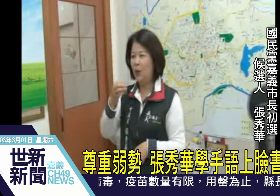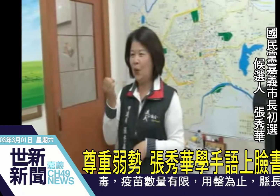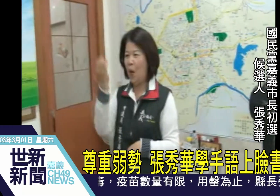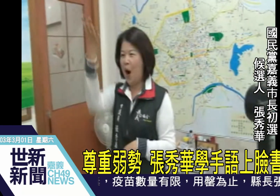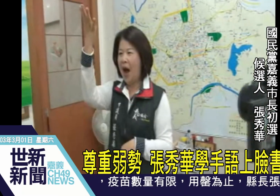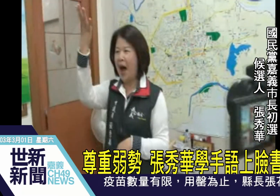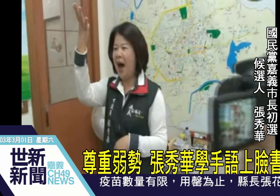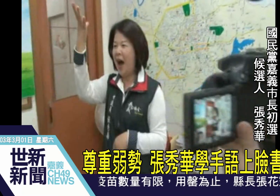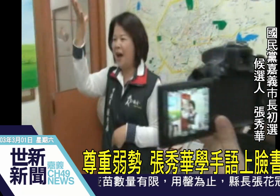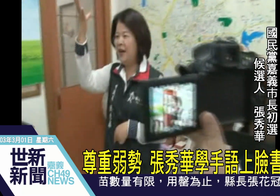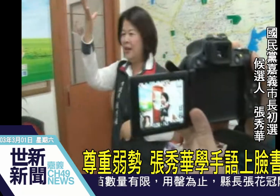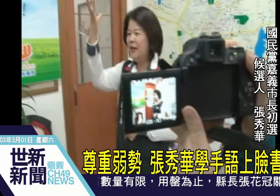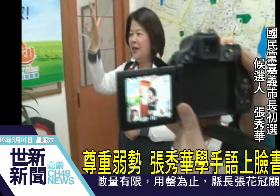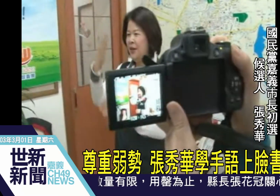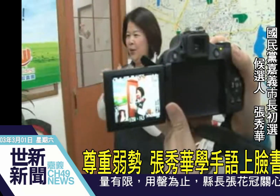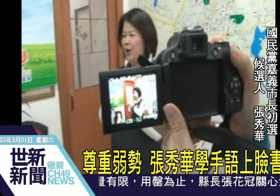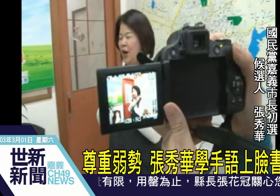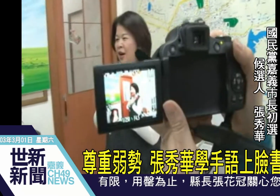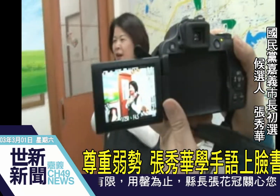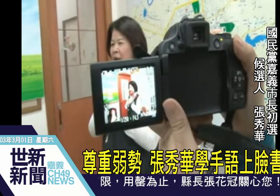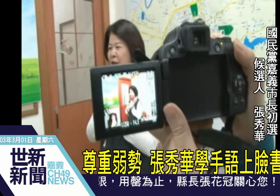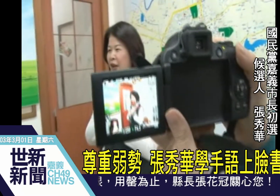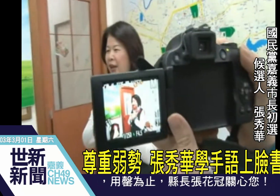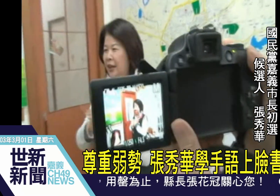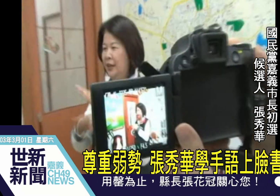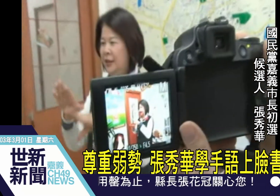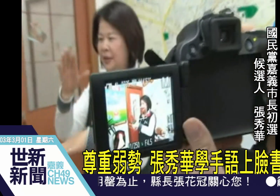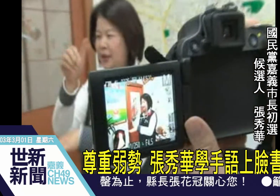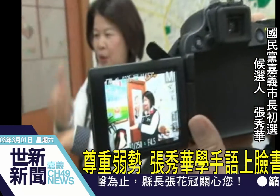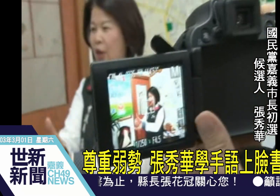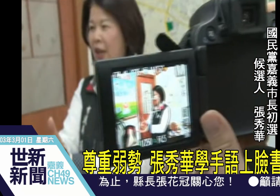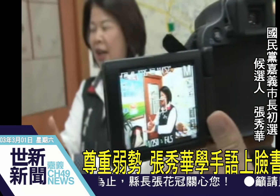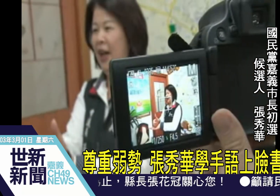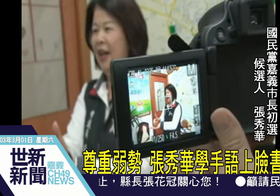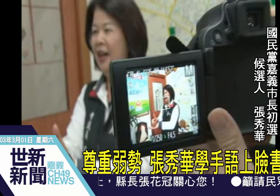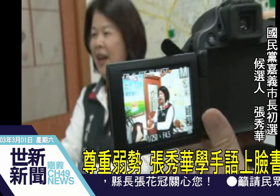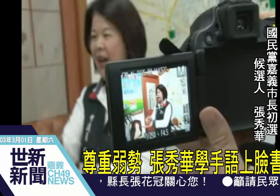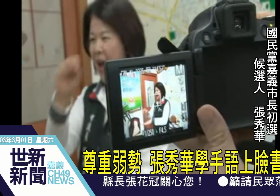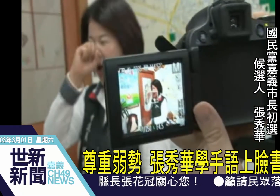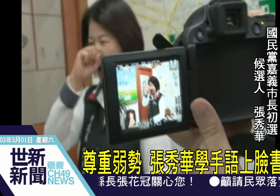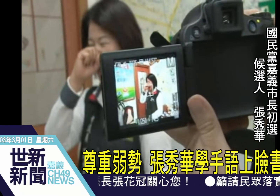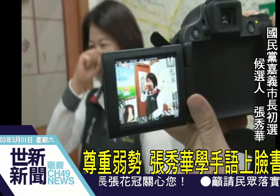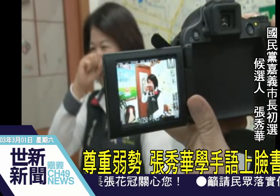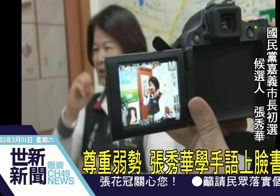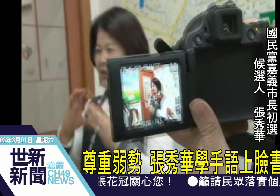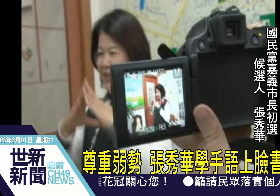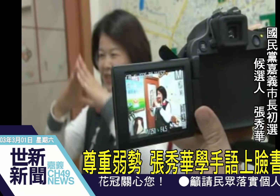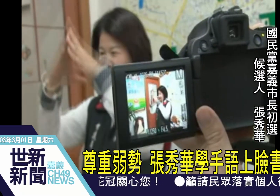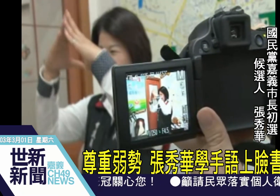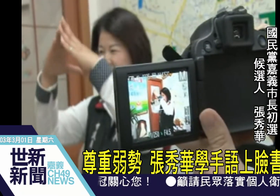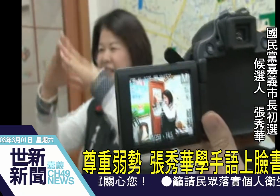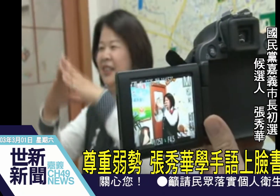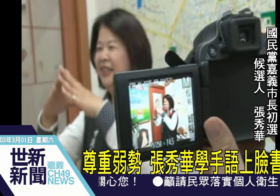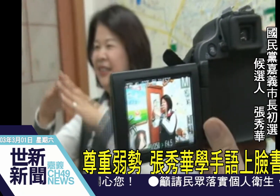秀华， 我 会 做 个好市